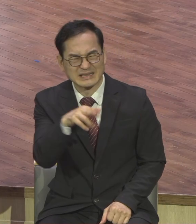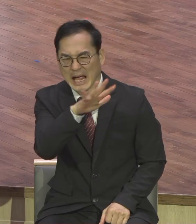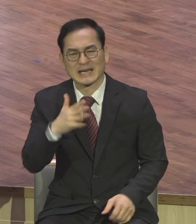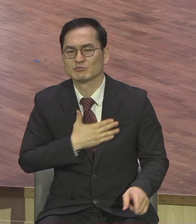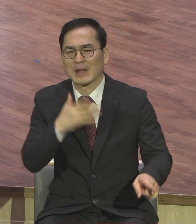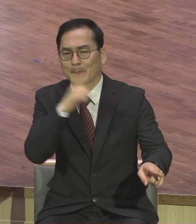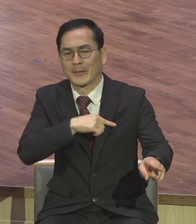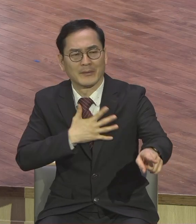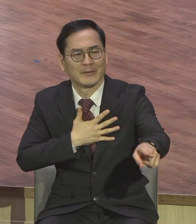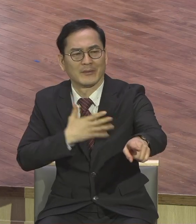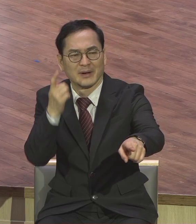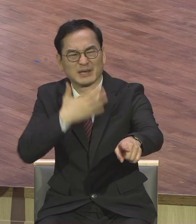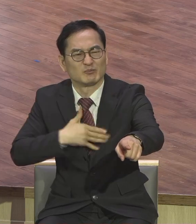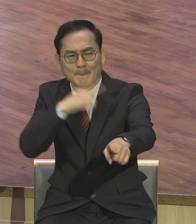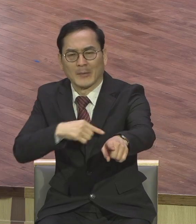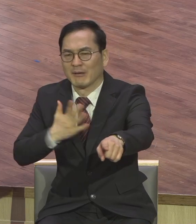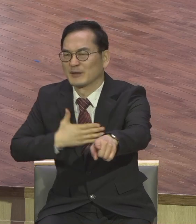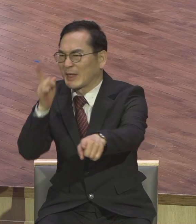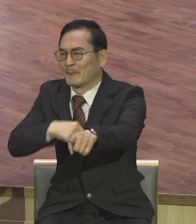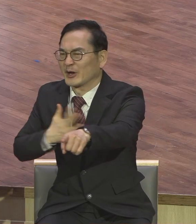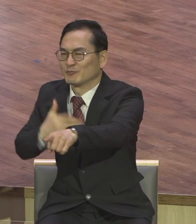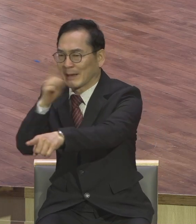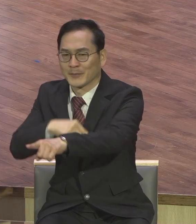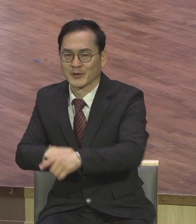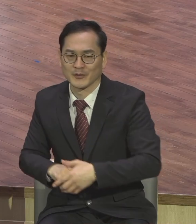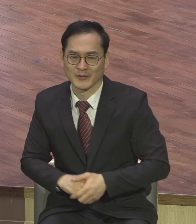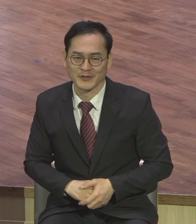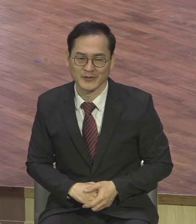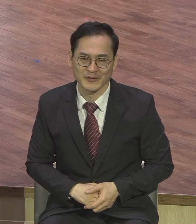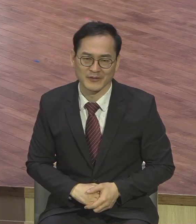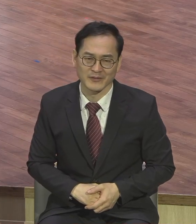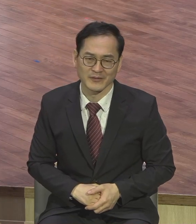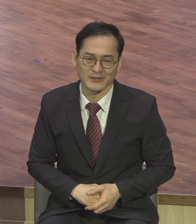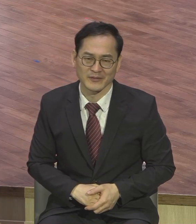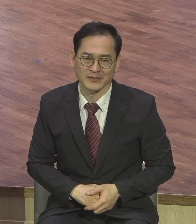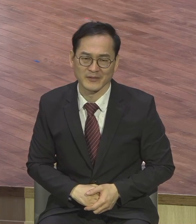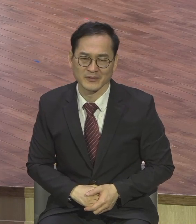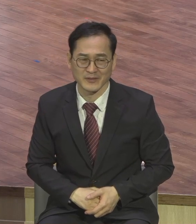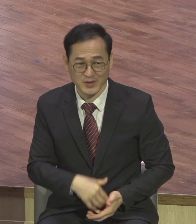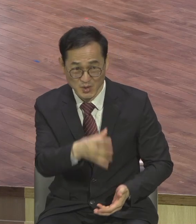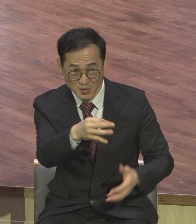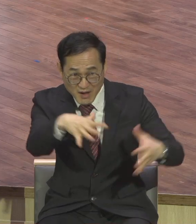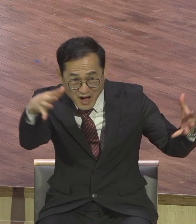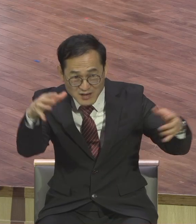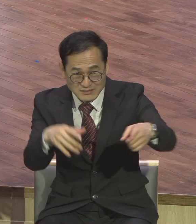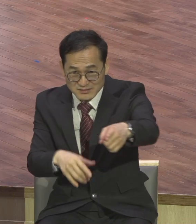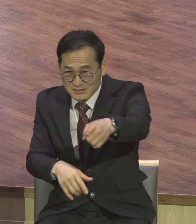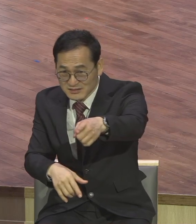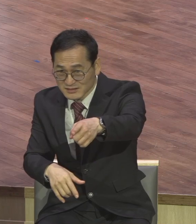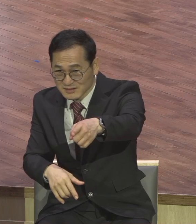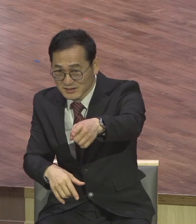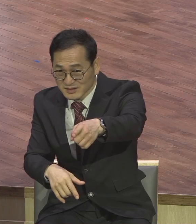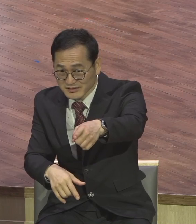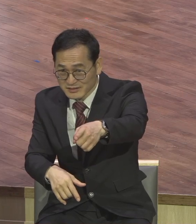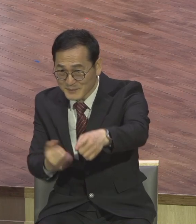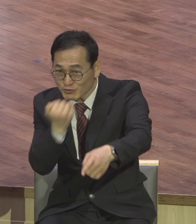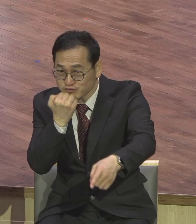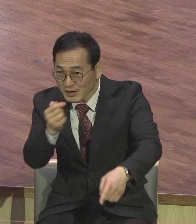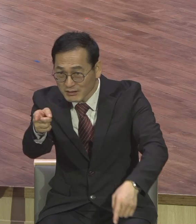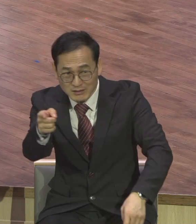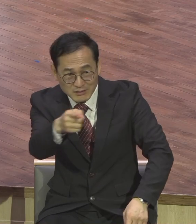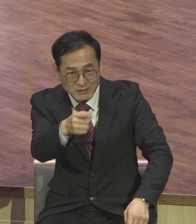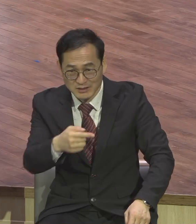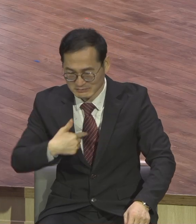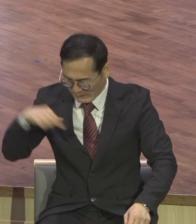기분 나빠 보기만 해도. 잘난 사람들, 가진 사들 뭐 좀 뭔가 되는 사람 보면 기분 나빠. 나는